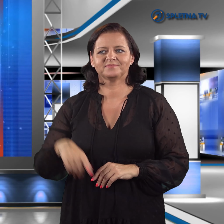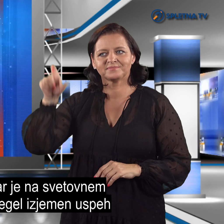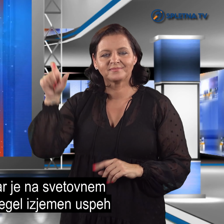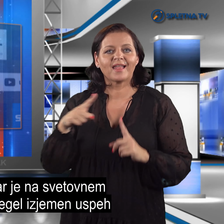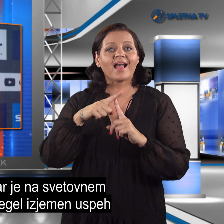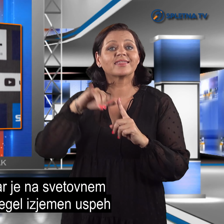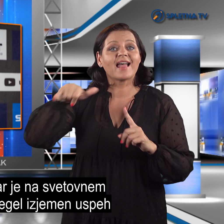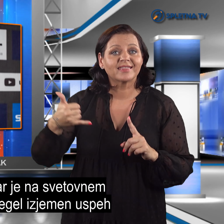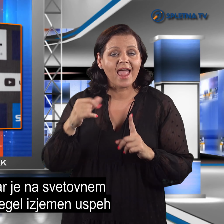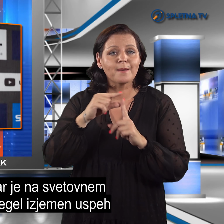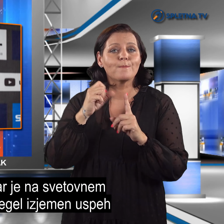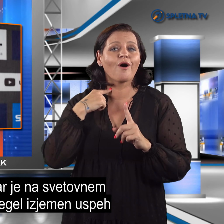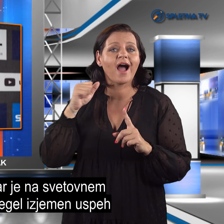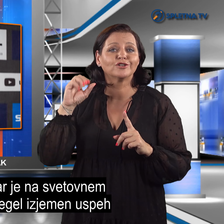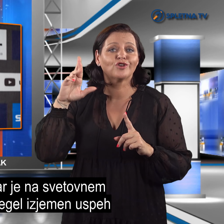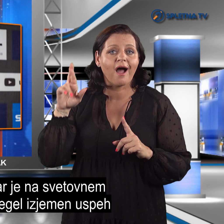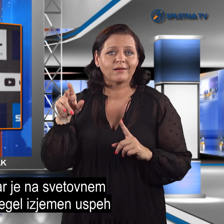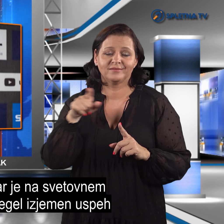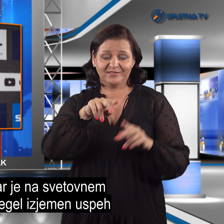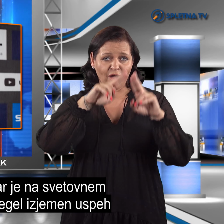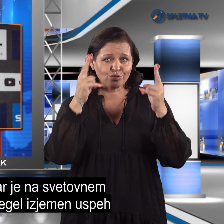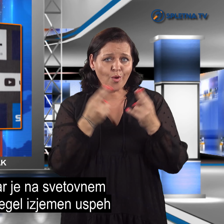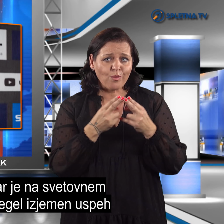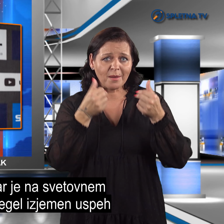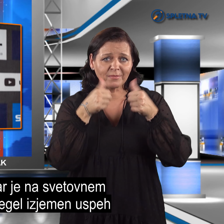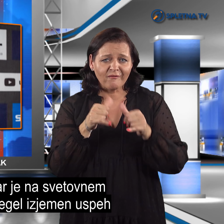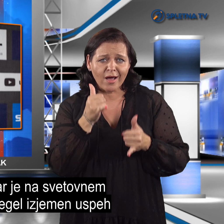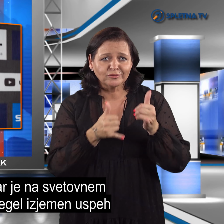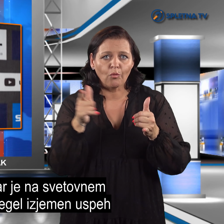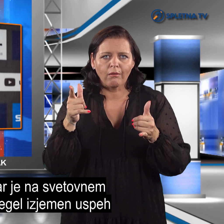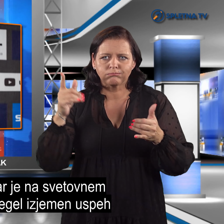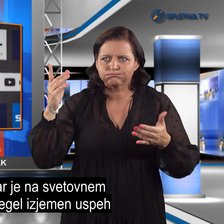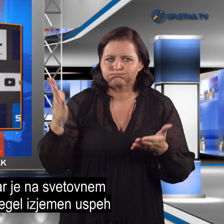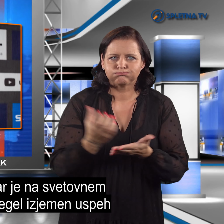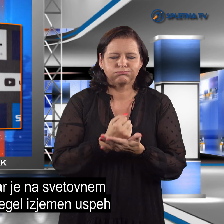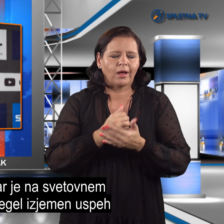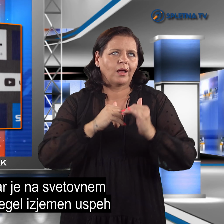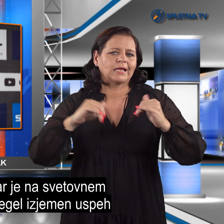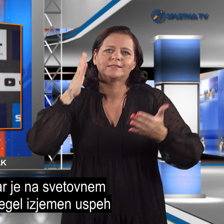Tadej Pogačar je na svetovnem prvenstvu dosegel izjemen uspeh in postal svetovni prvak.